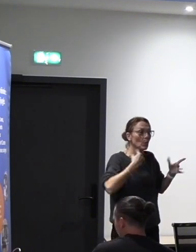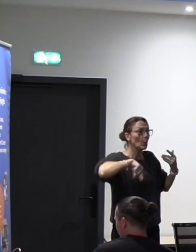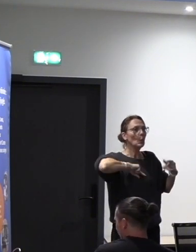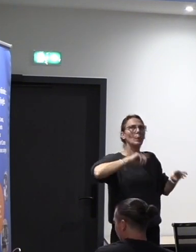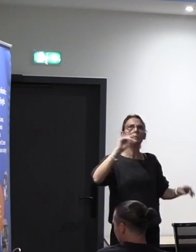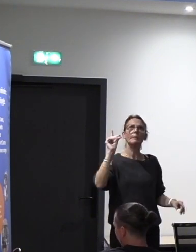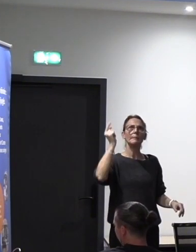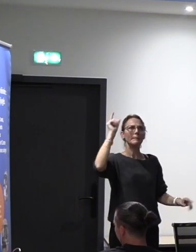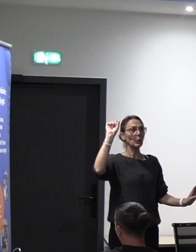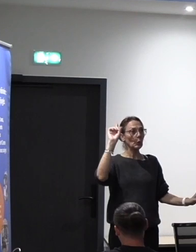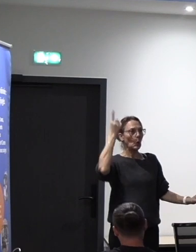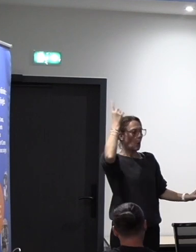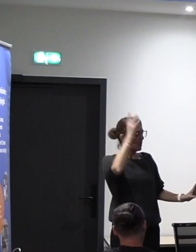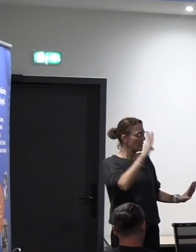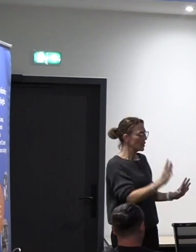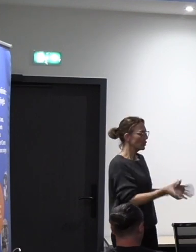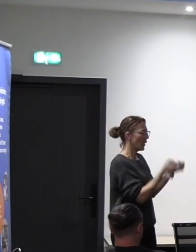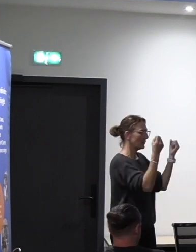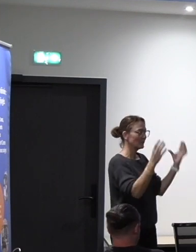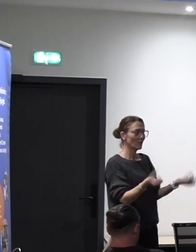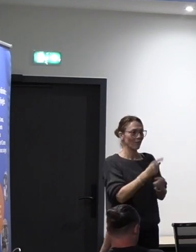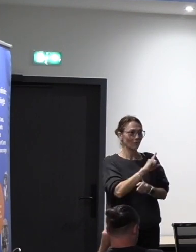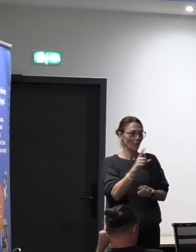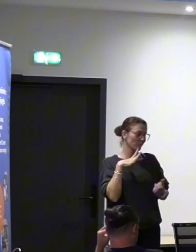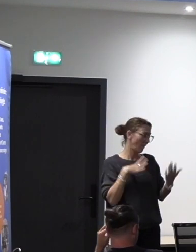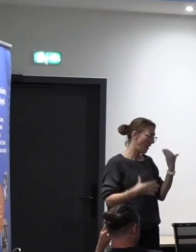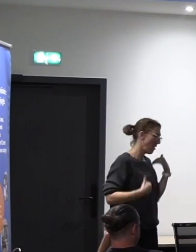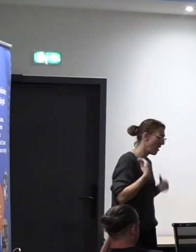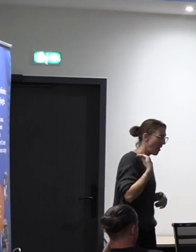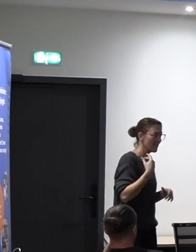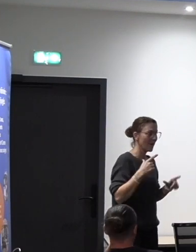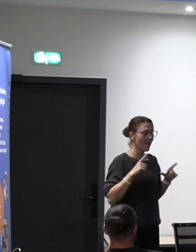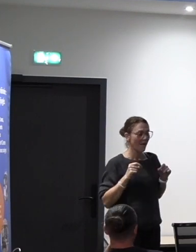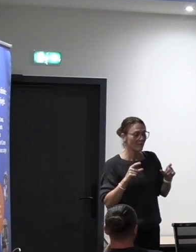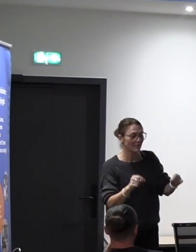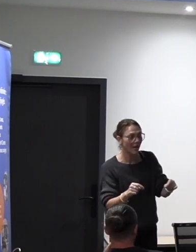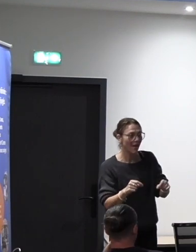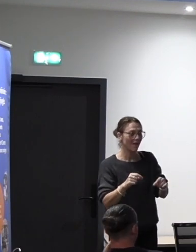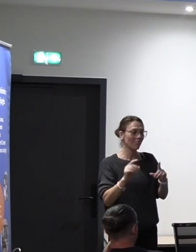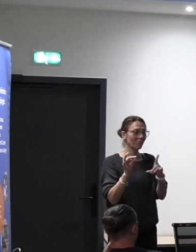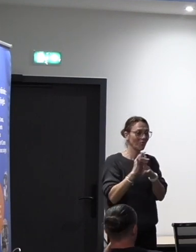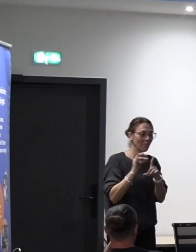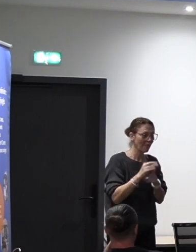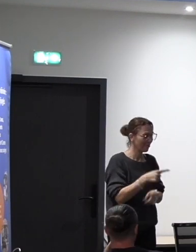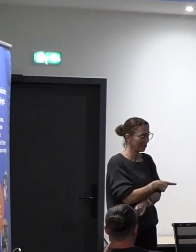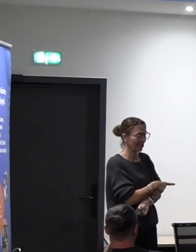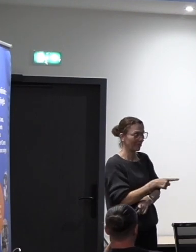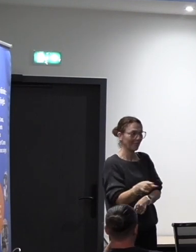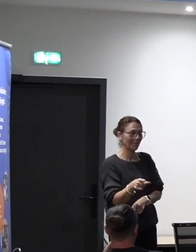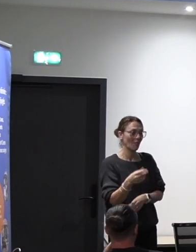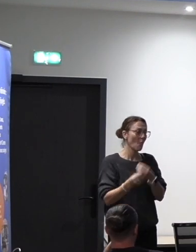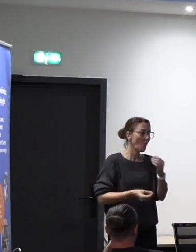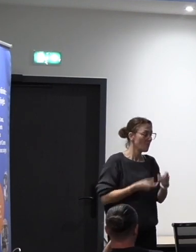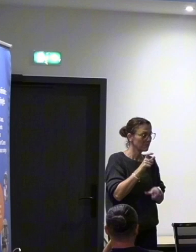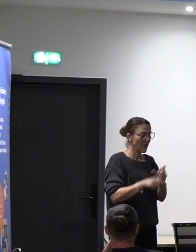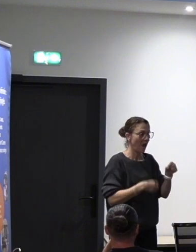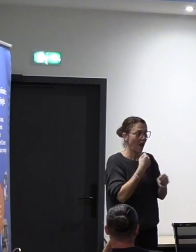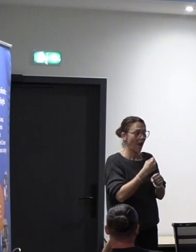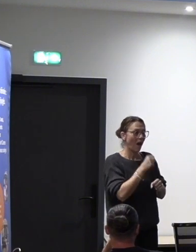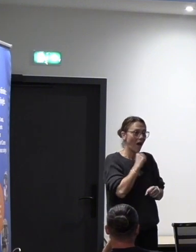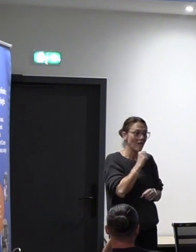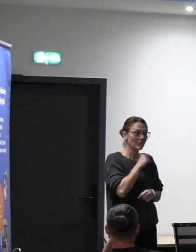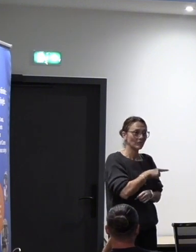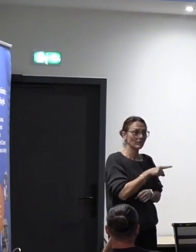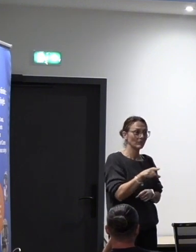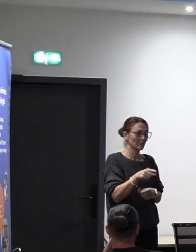pas à tous les coups. Vous avez des handicapés, des cancéreux, des diabétiques, des arthrosiques, des paralysés qui n'accepteront jamais, ou des personnes âgées, qui